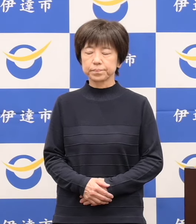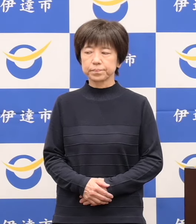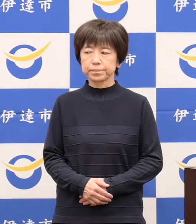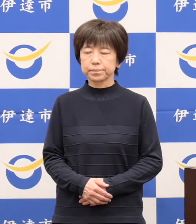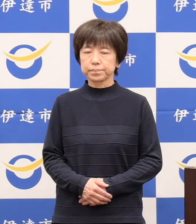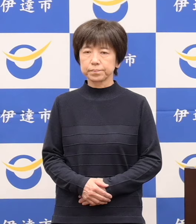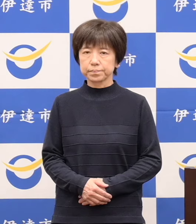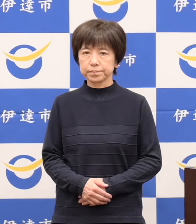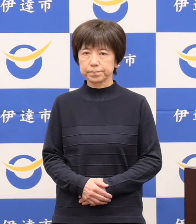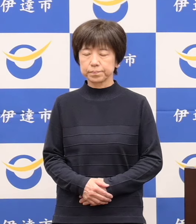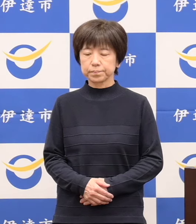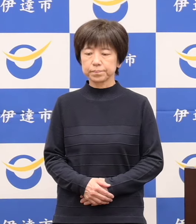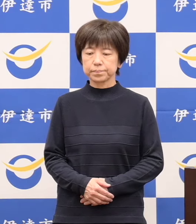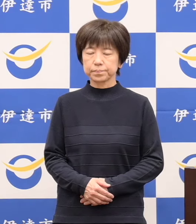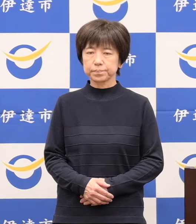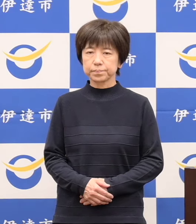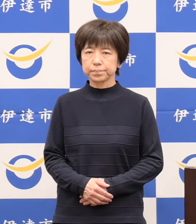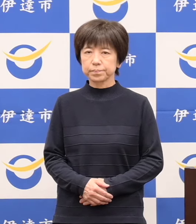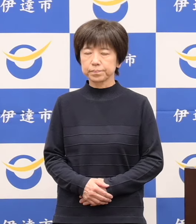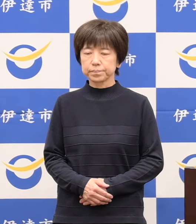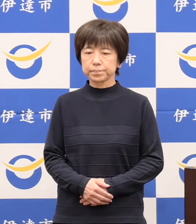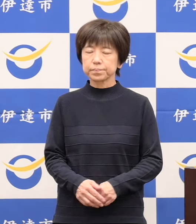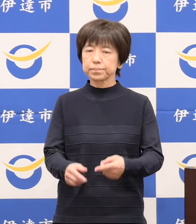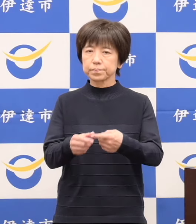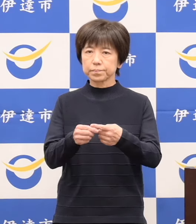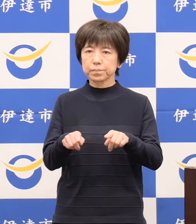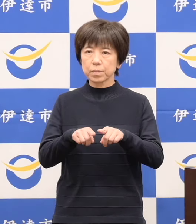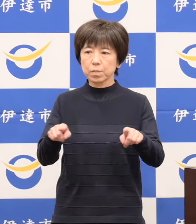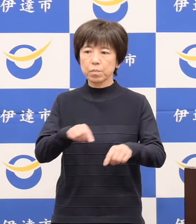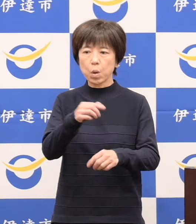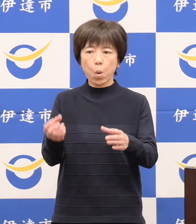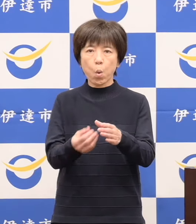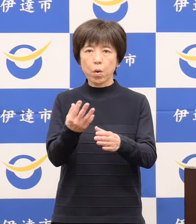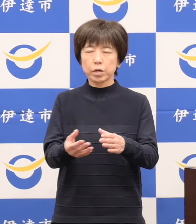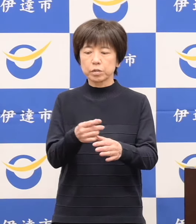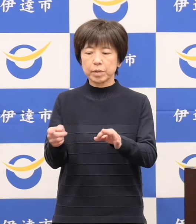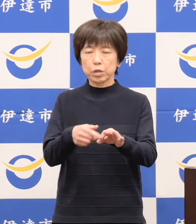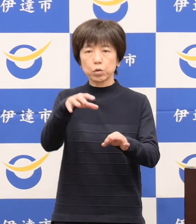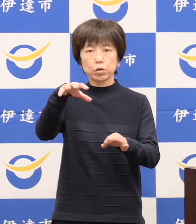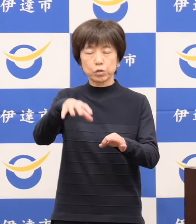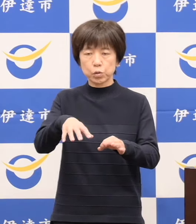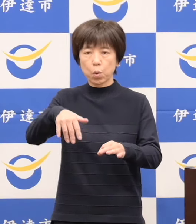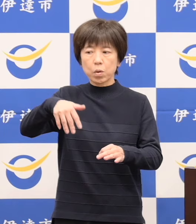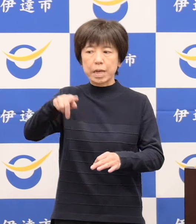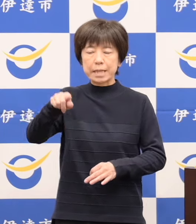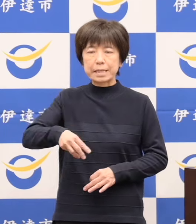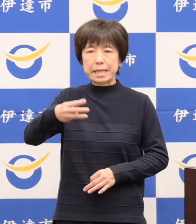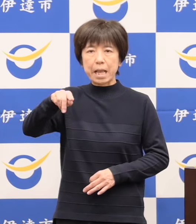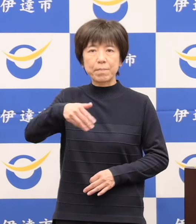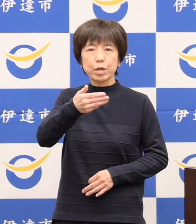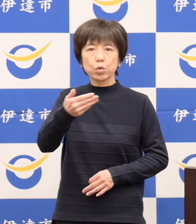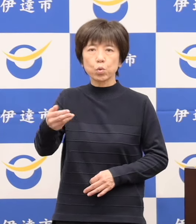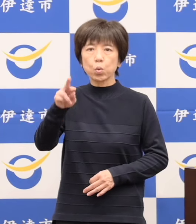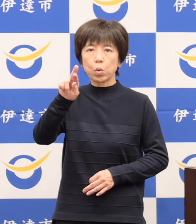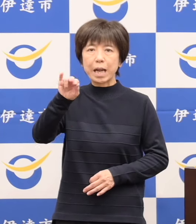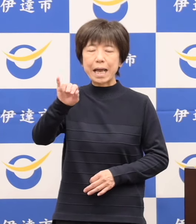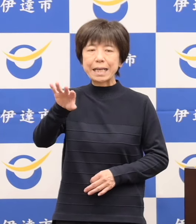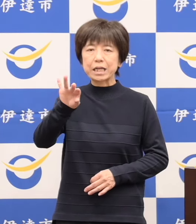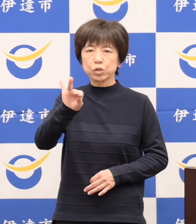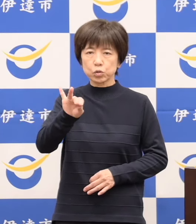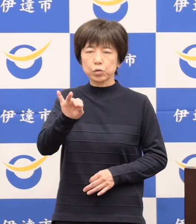ず小原大泉球場のネーミングライツパートナーを募集をいたします